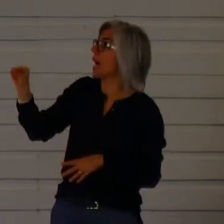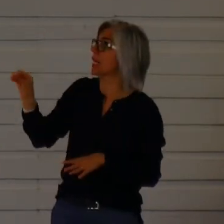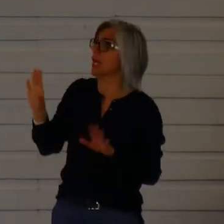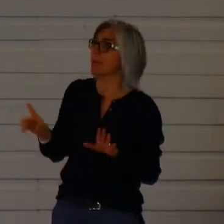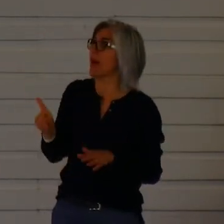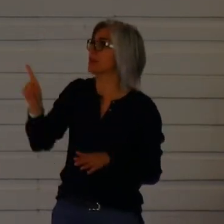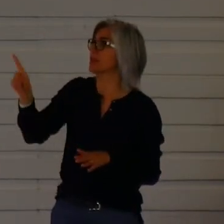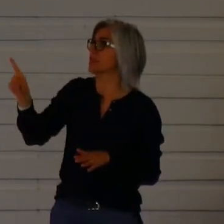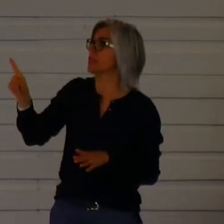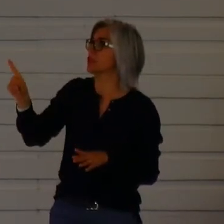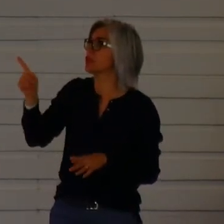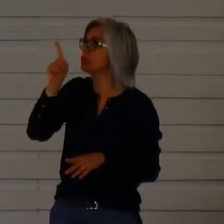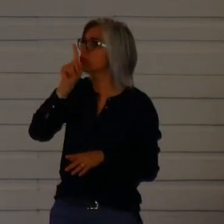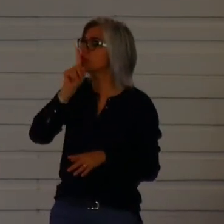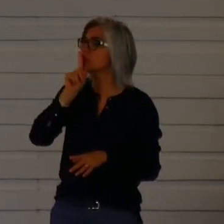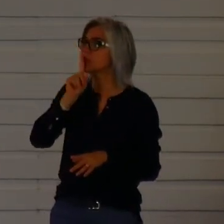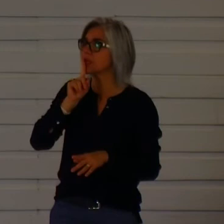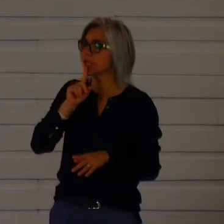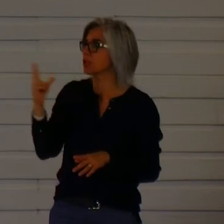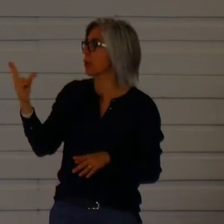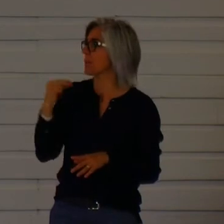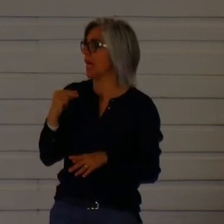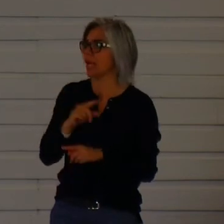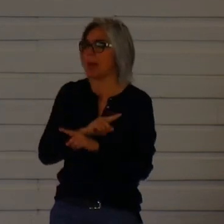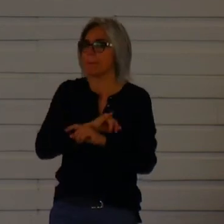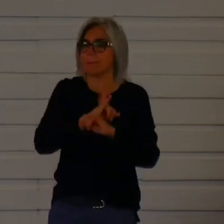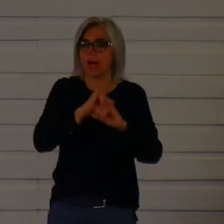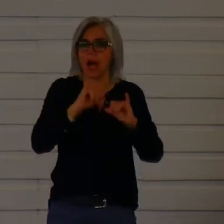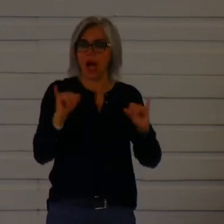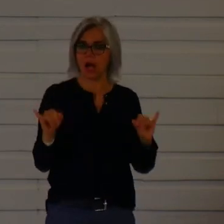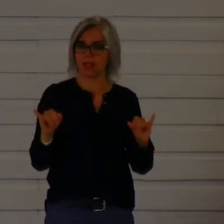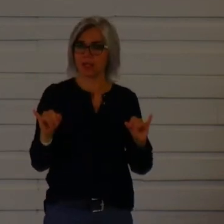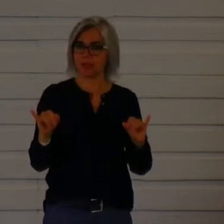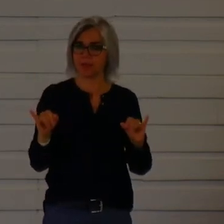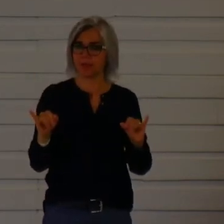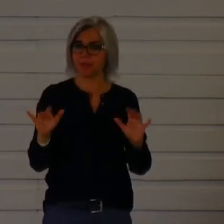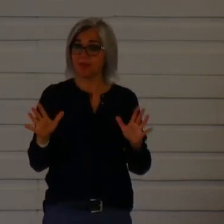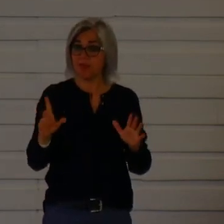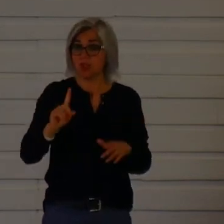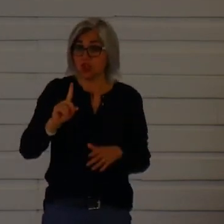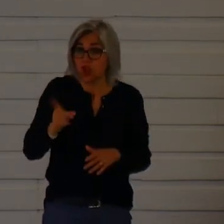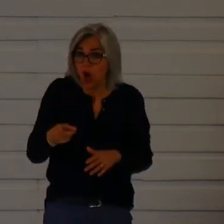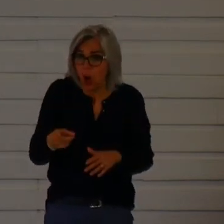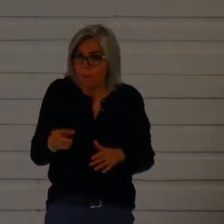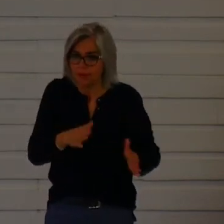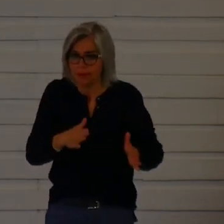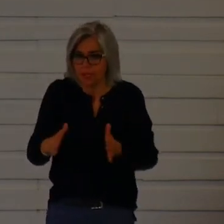sta attraversando. Perdita di quello che aveva, perdita